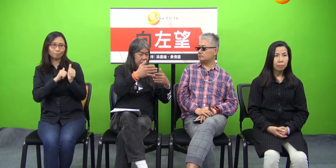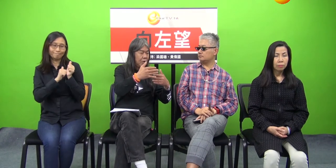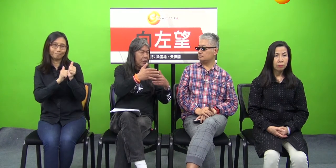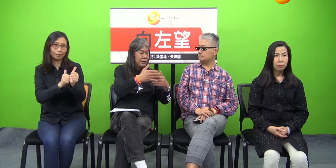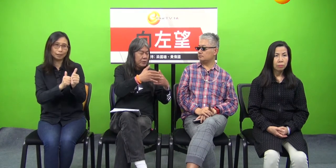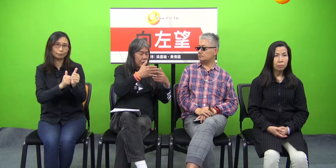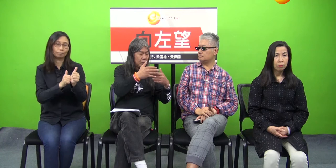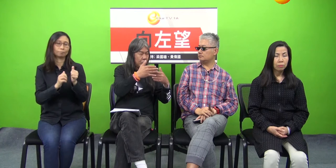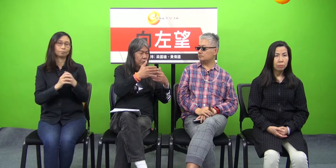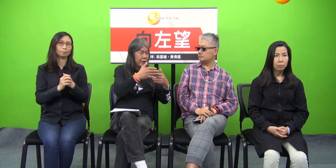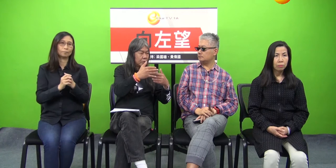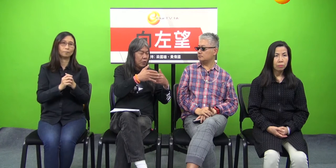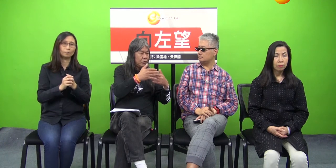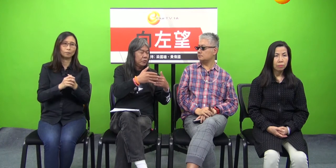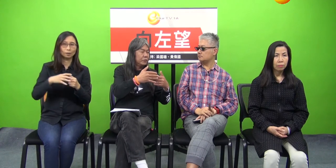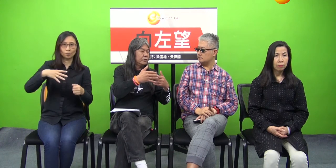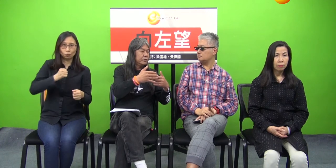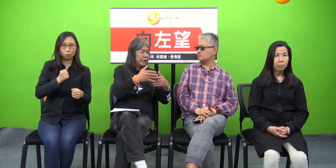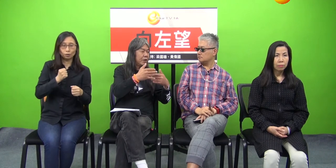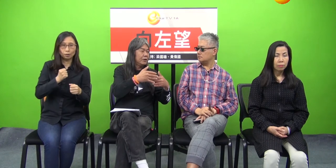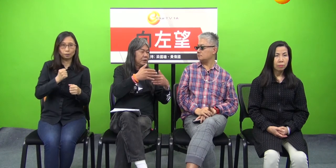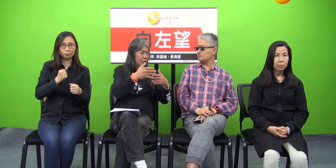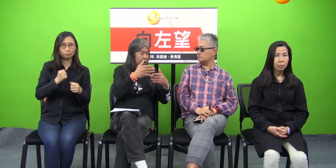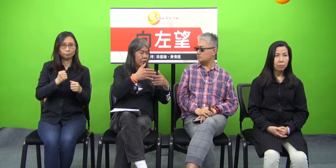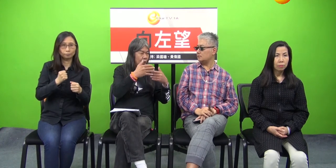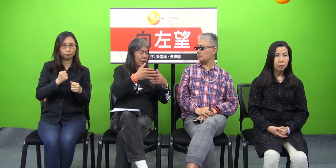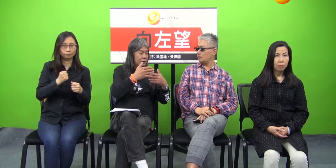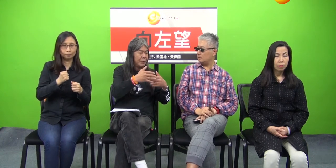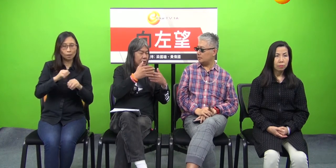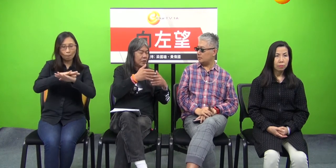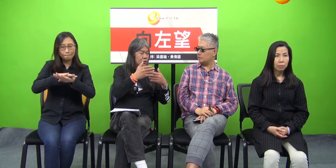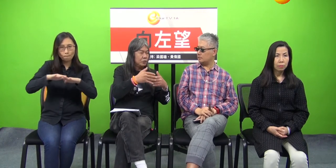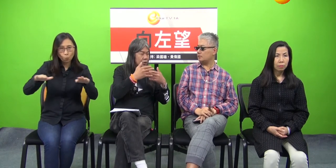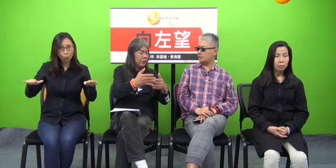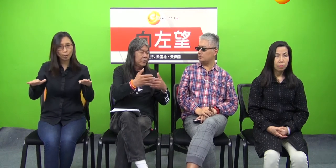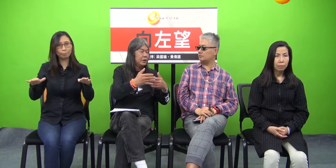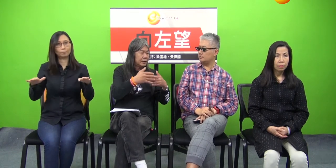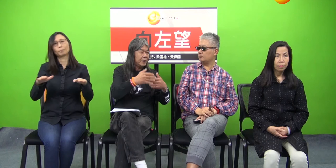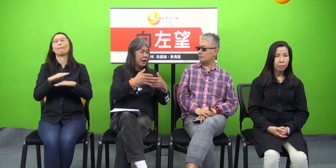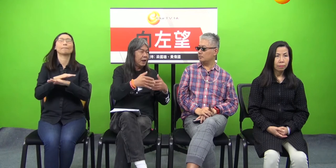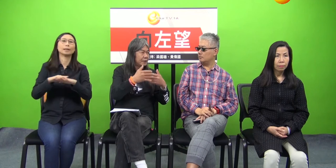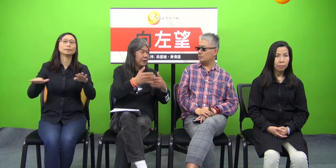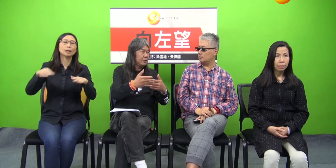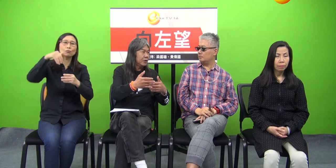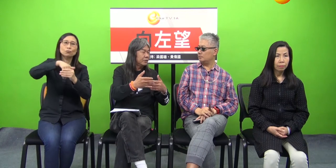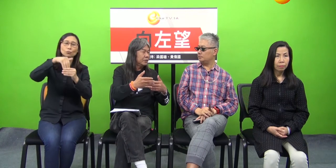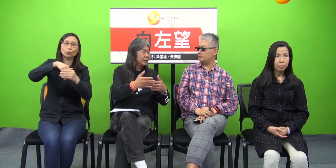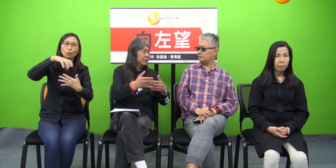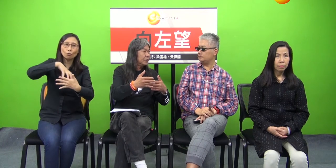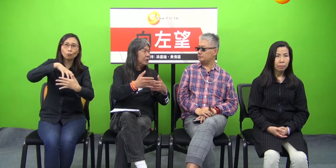只可以由權力來源，即是話由呢個普及而平等選舉底下行使的權